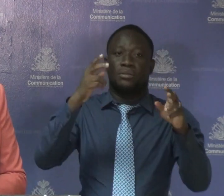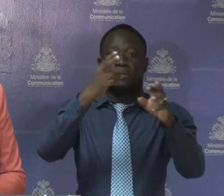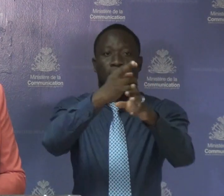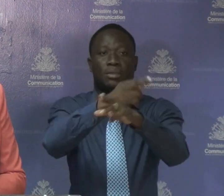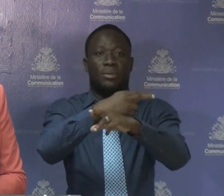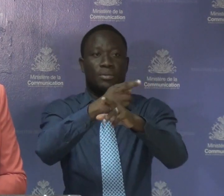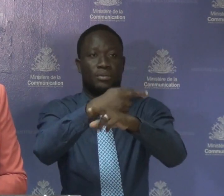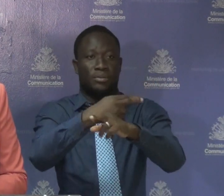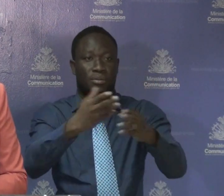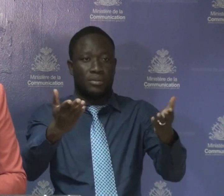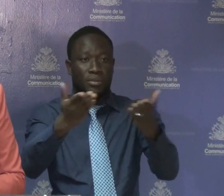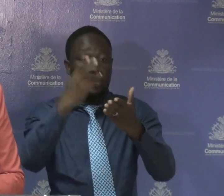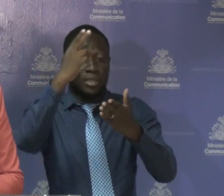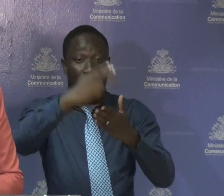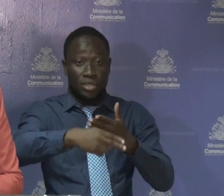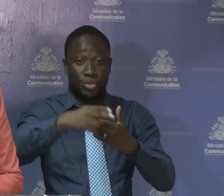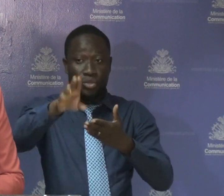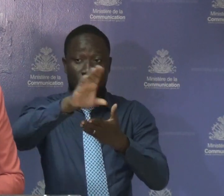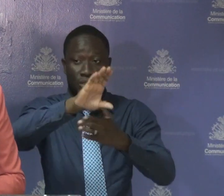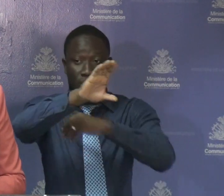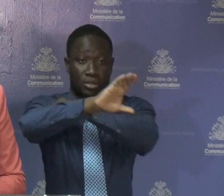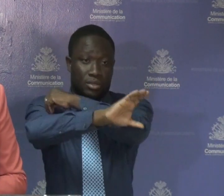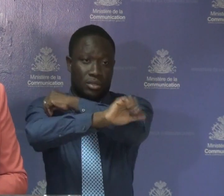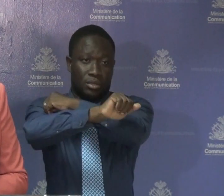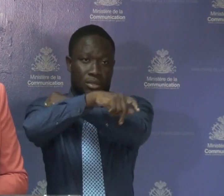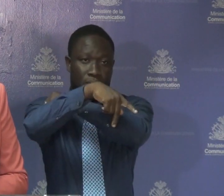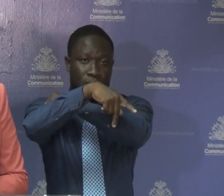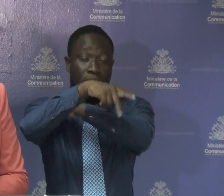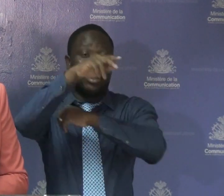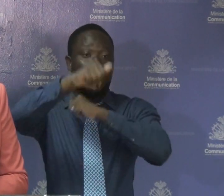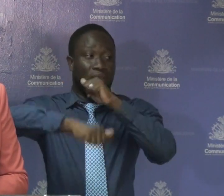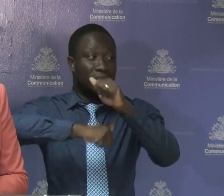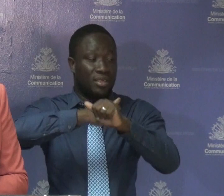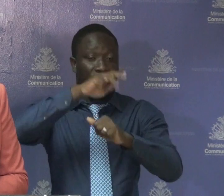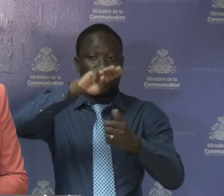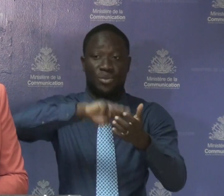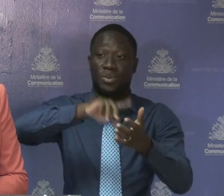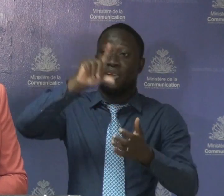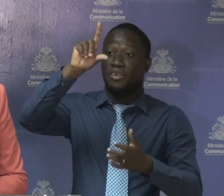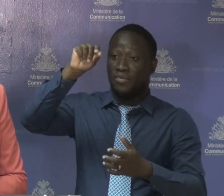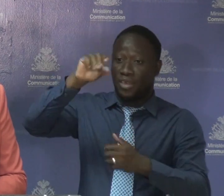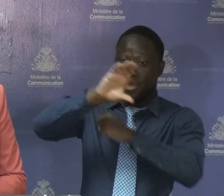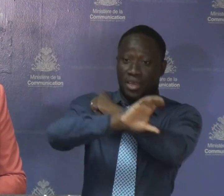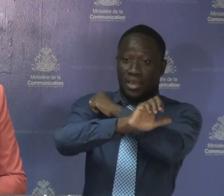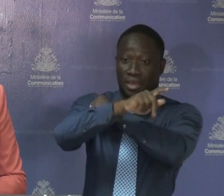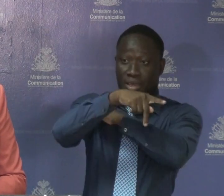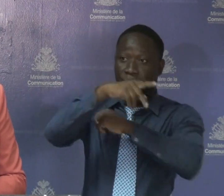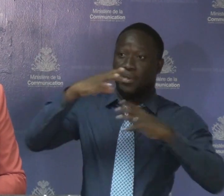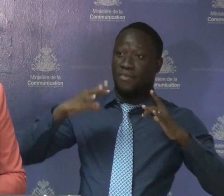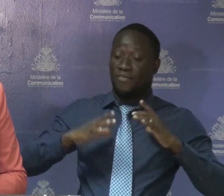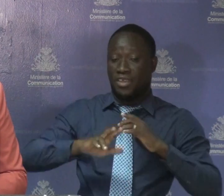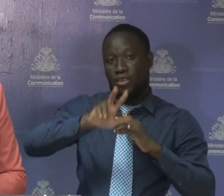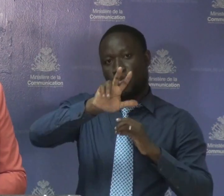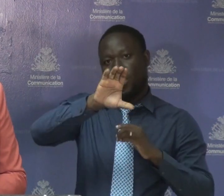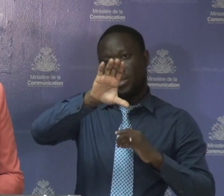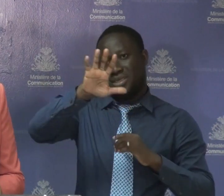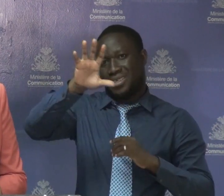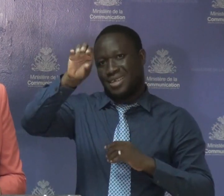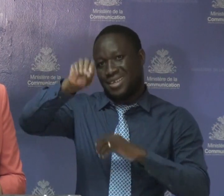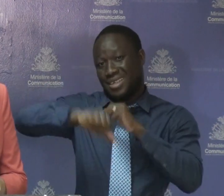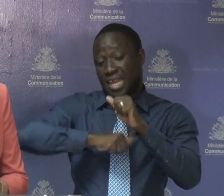de la ville du Cap-Haïtien, parce que nous connaissons qu'en 2020, et ville Cap-Haïtien va fêter 350 ans.